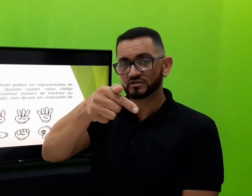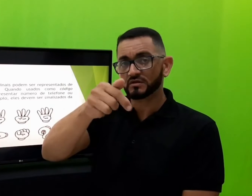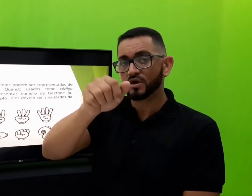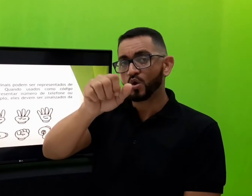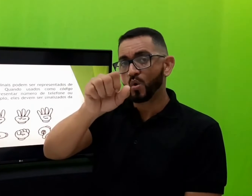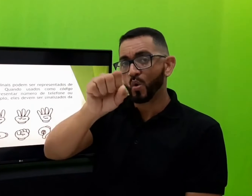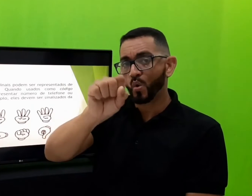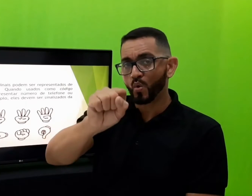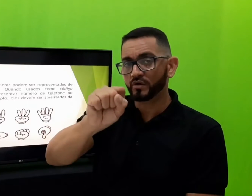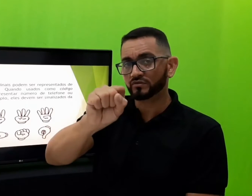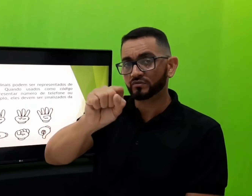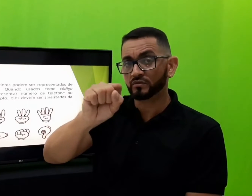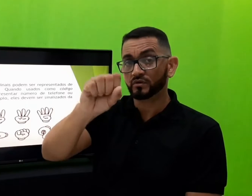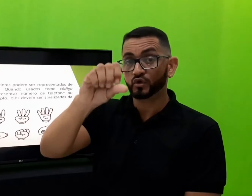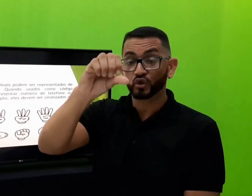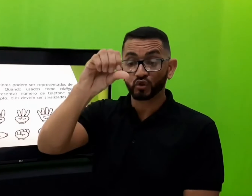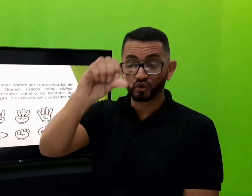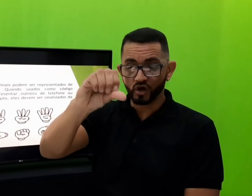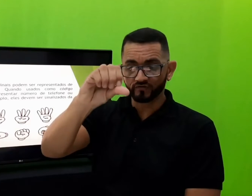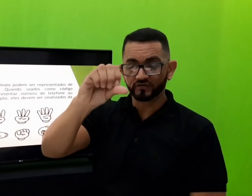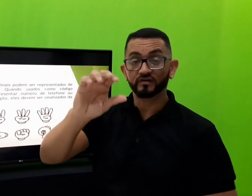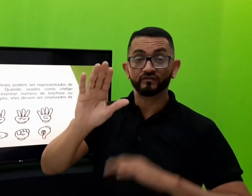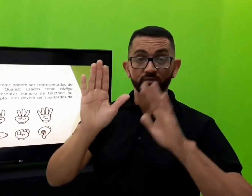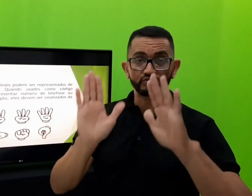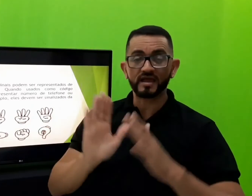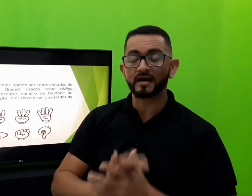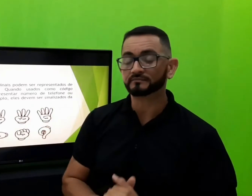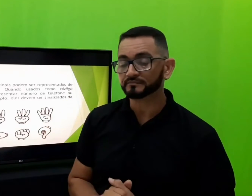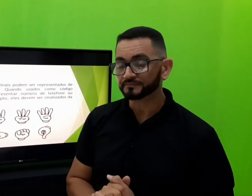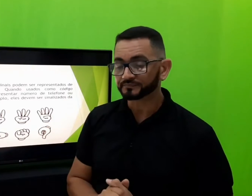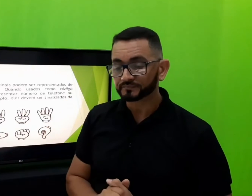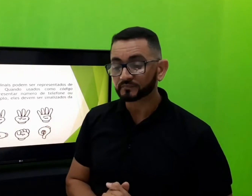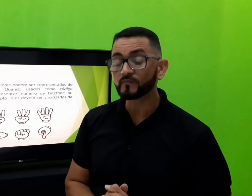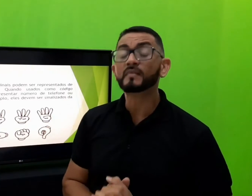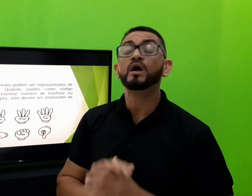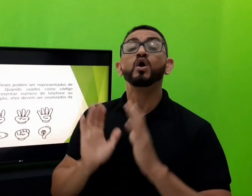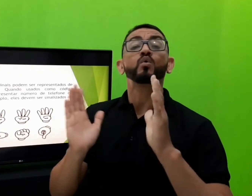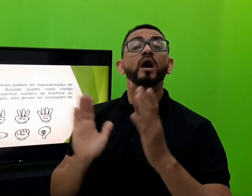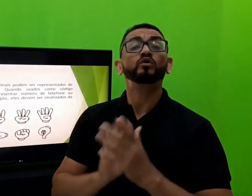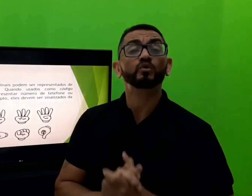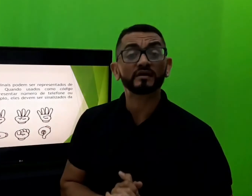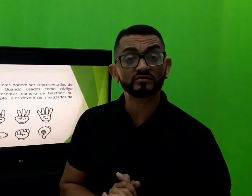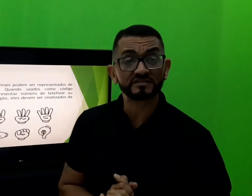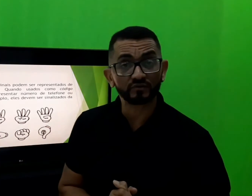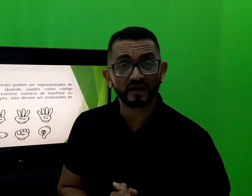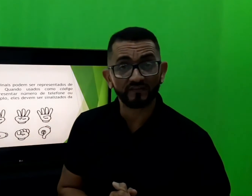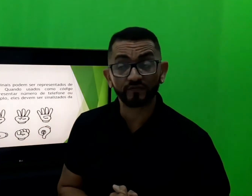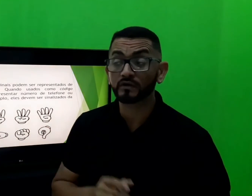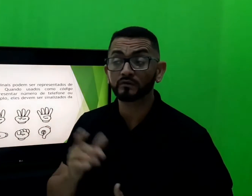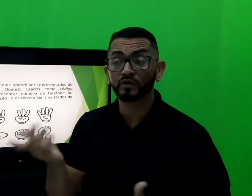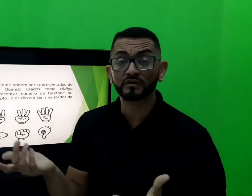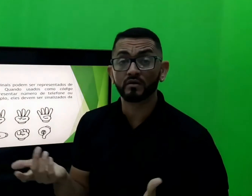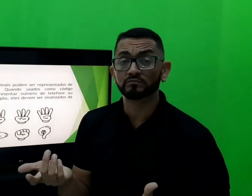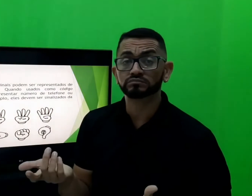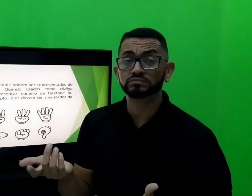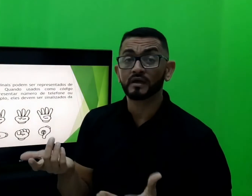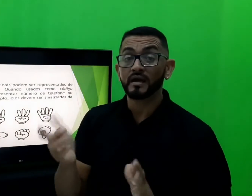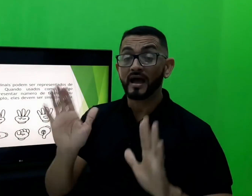7, 8, 9. Vamos lá. Qual é o número do seu telefone? Ou então,